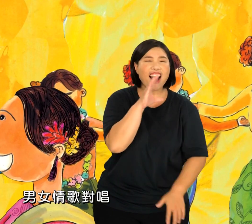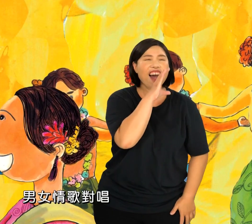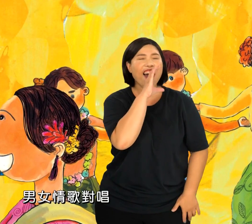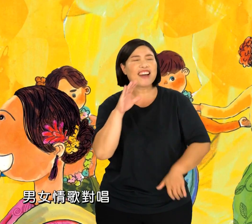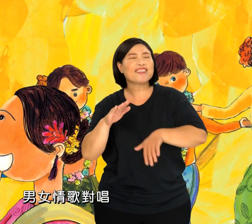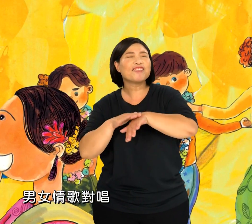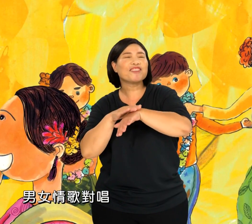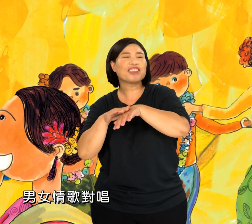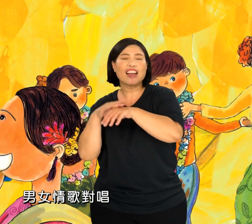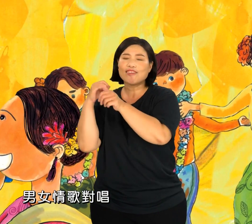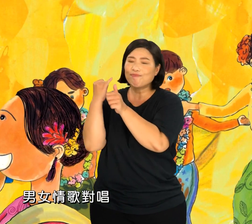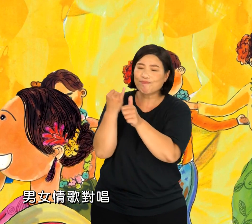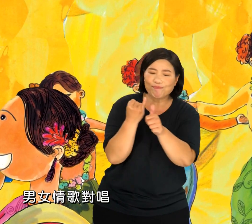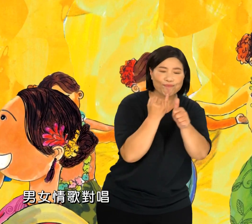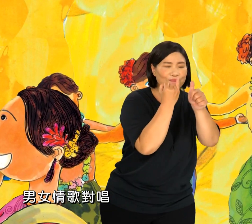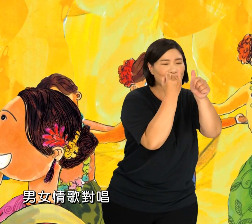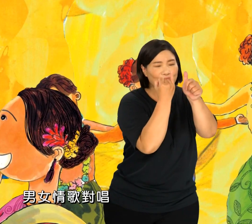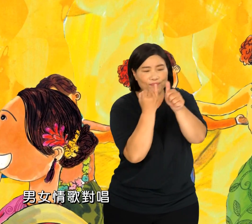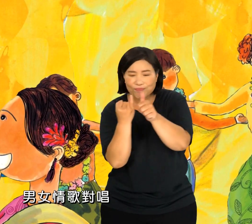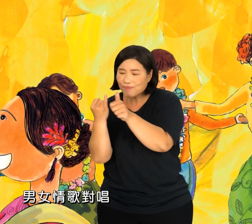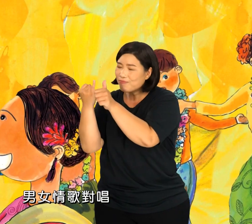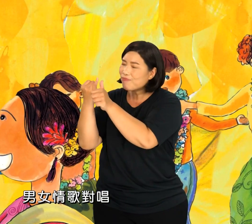男女情歌对唱，